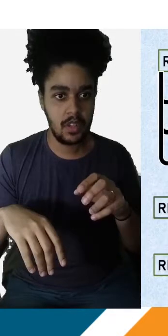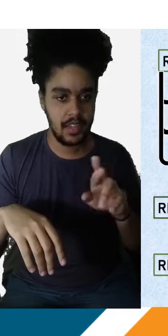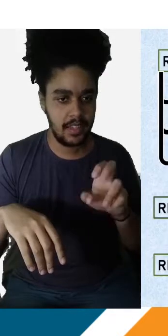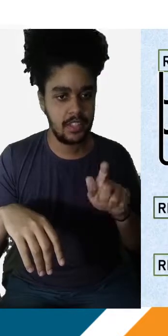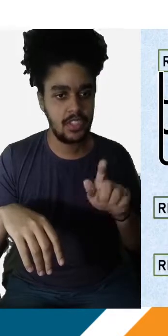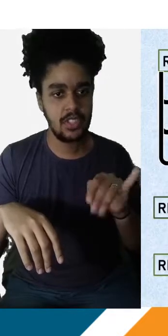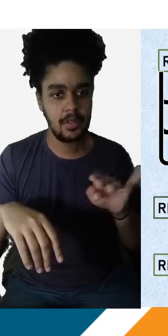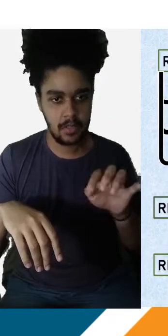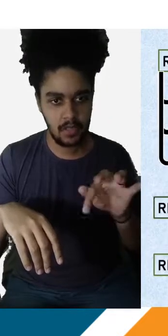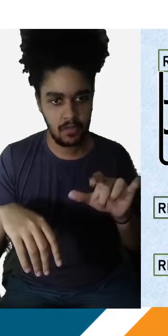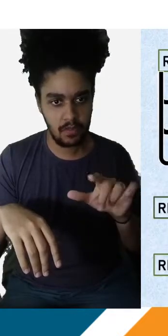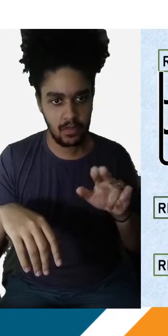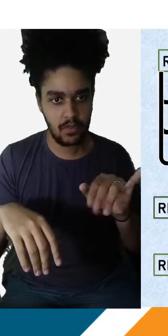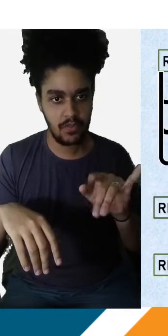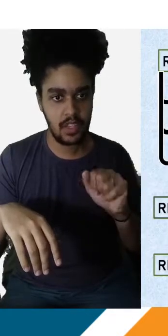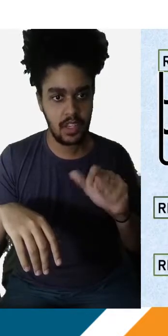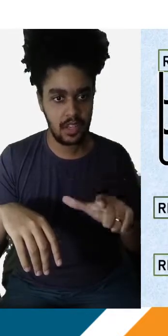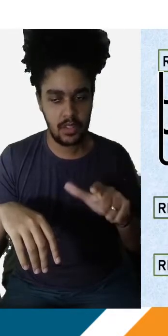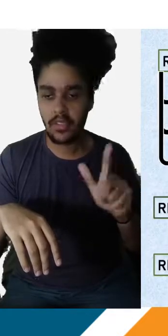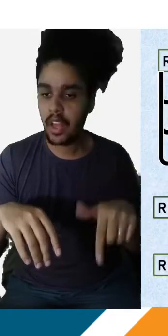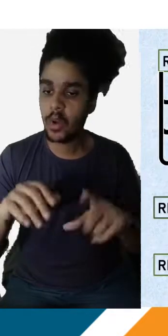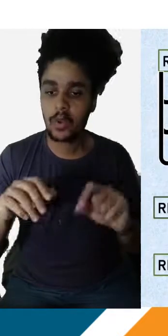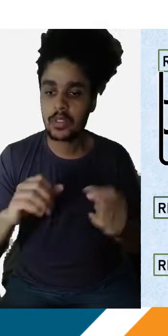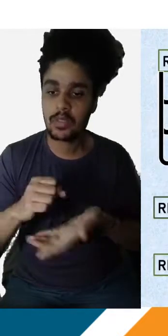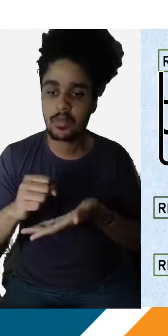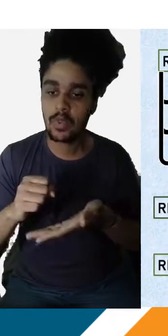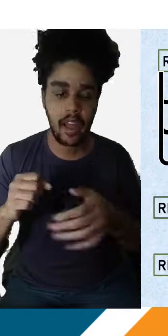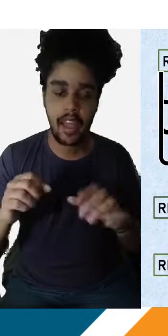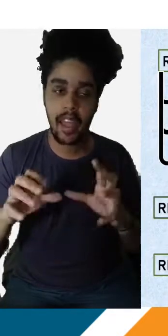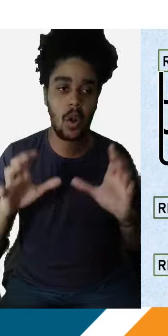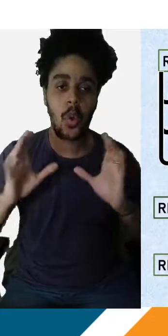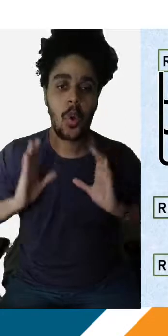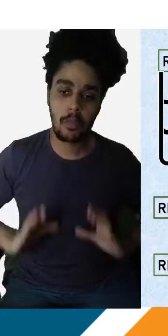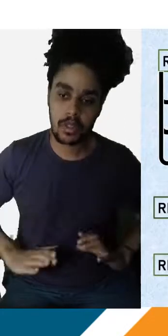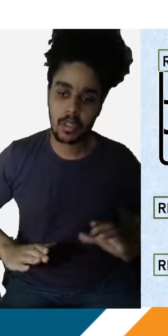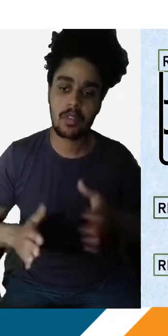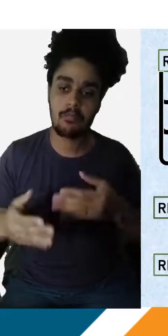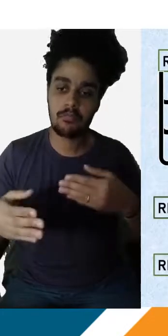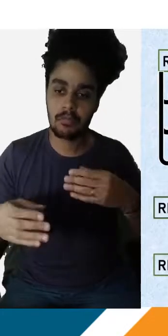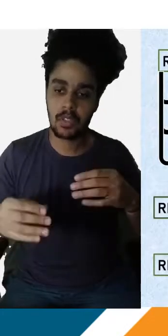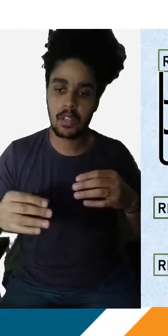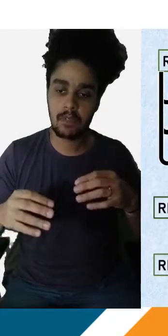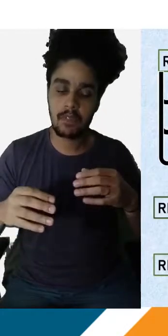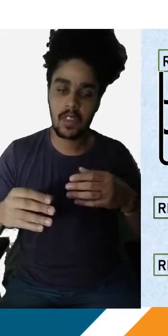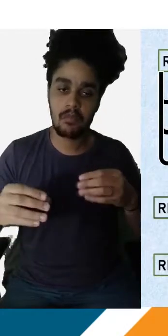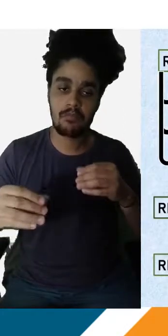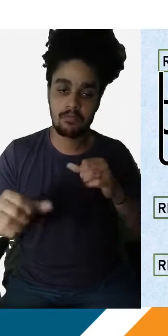fluvial? Gente, regime fluvial é basicamente o comportamento, a variação do volume de água do rio.